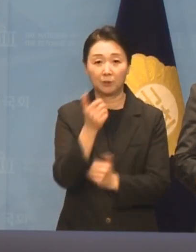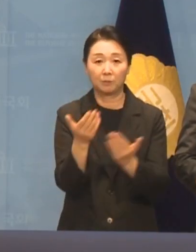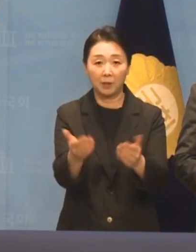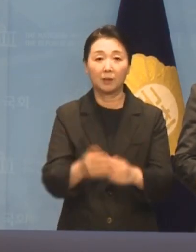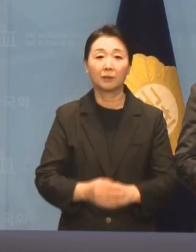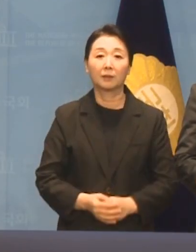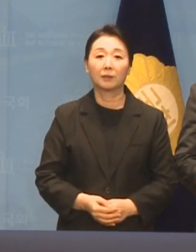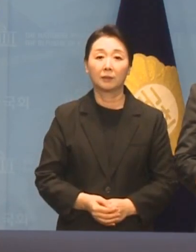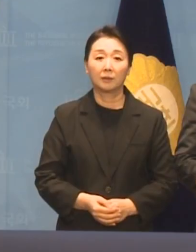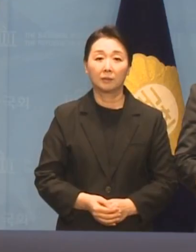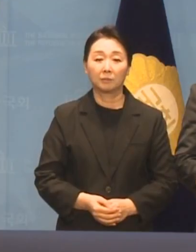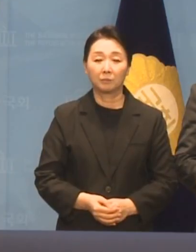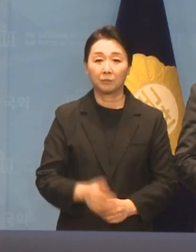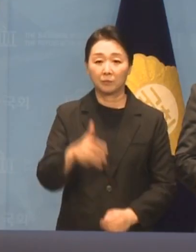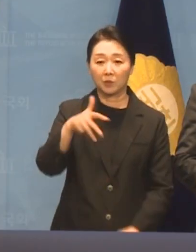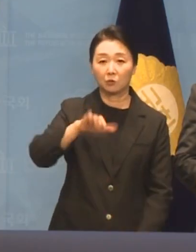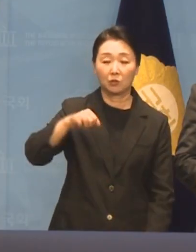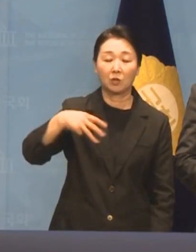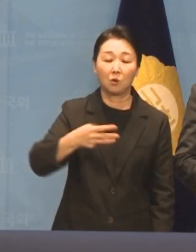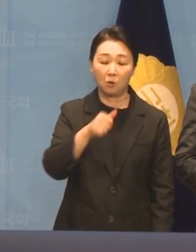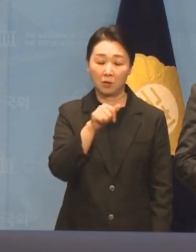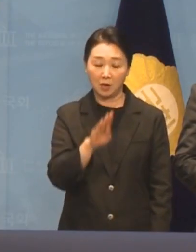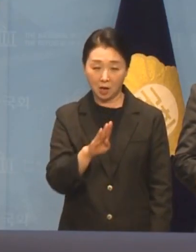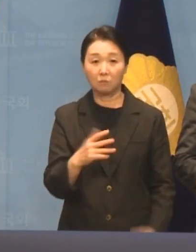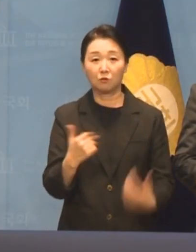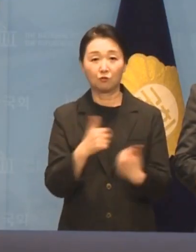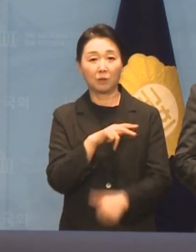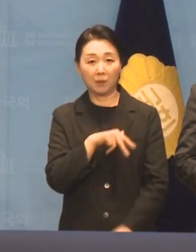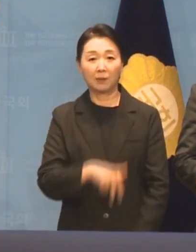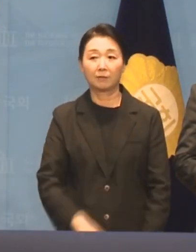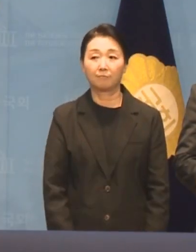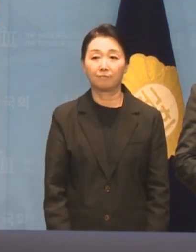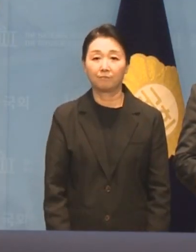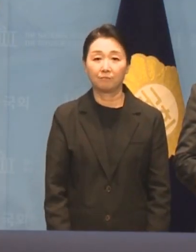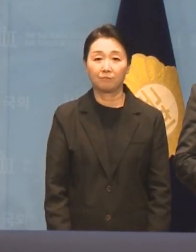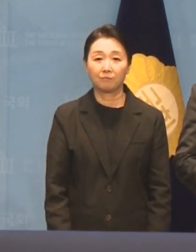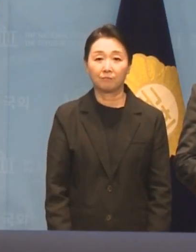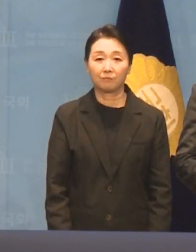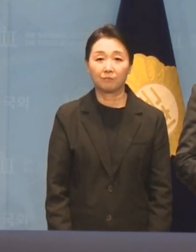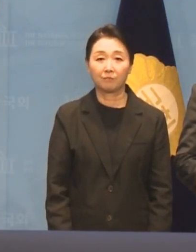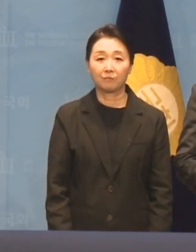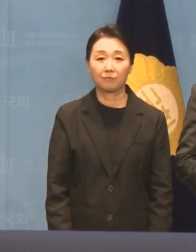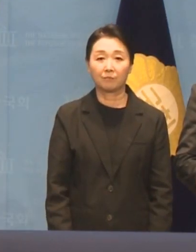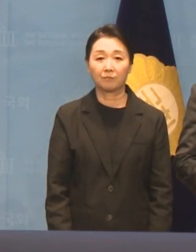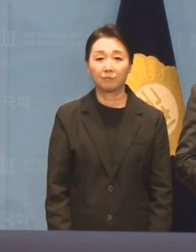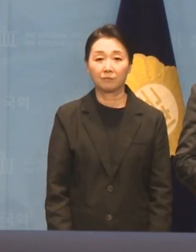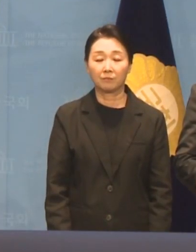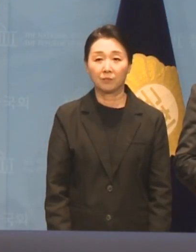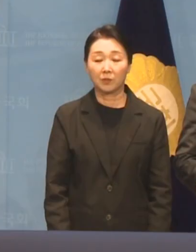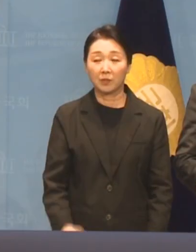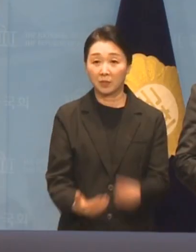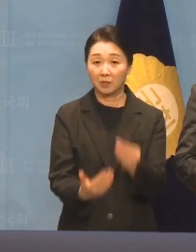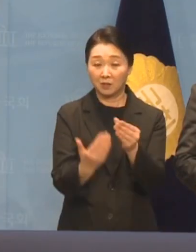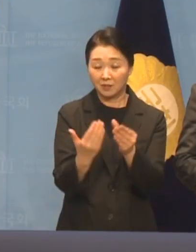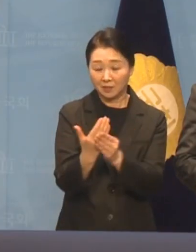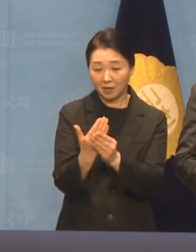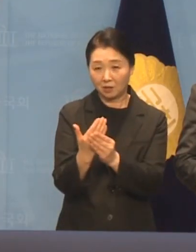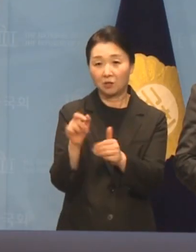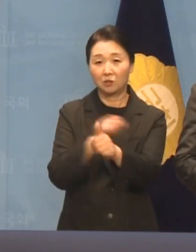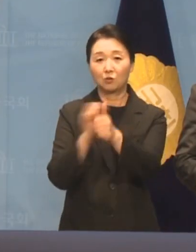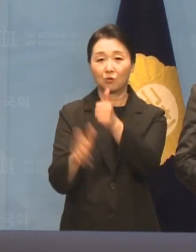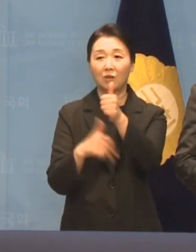소개해드리겠습니다. 주철현 여수갑 국회의원이십니다. 전남도당위원장이시고 여순사건 특히